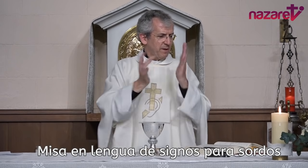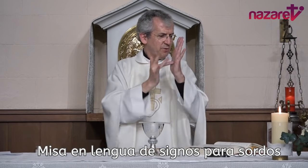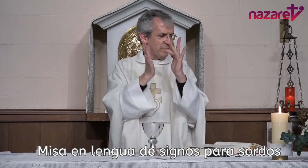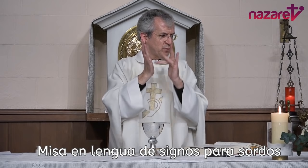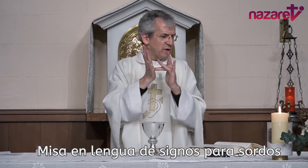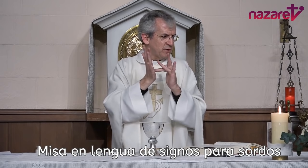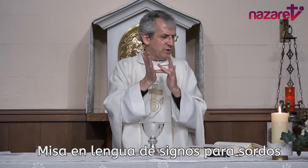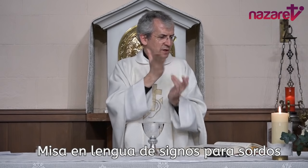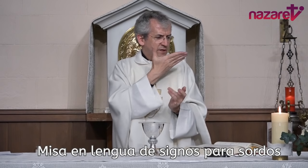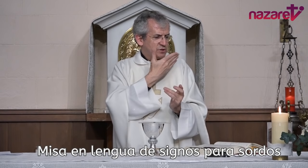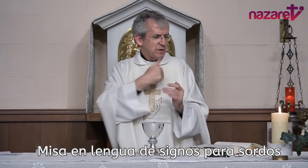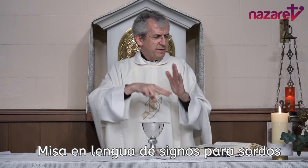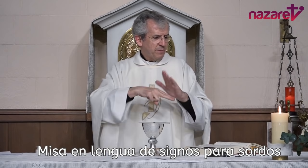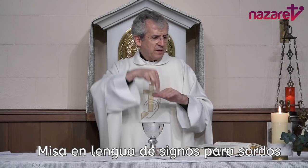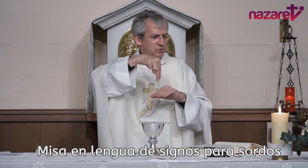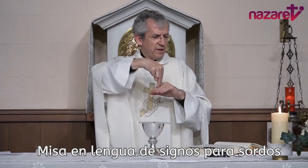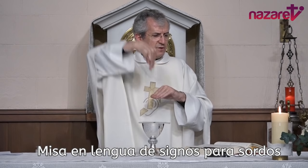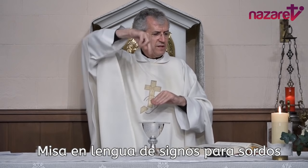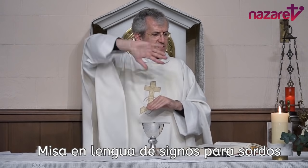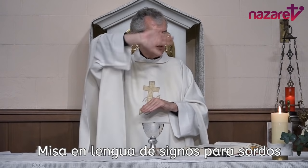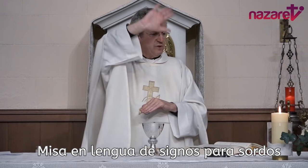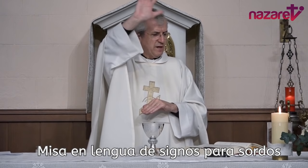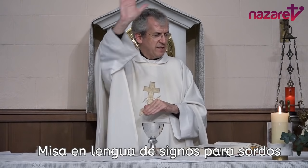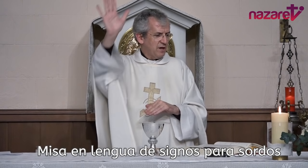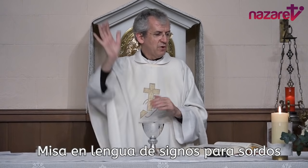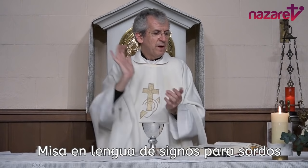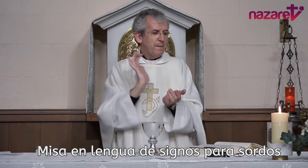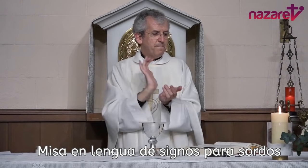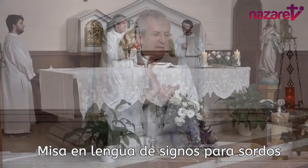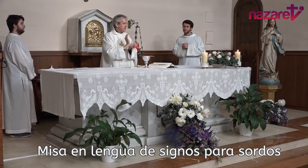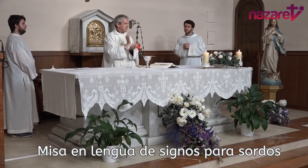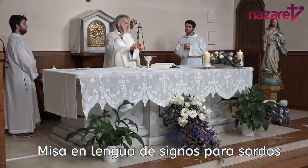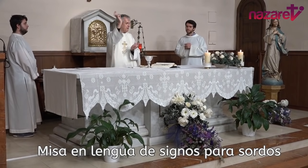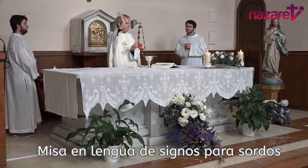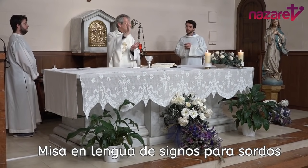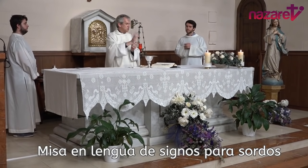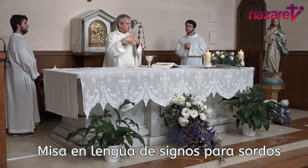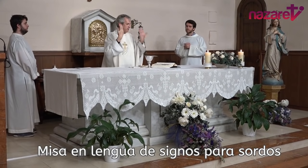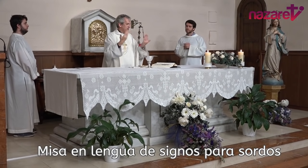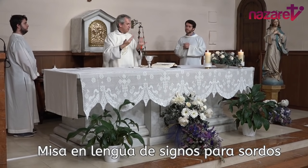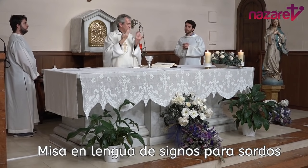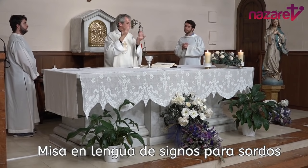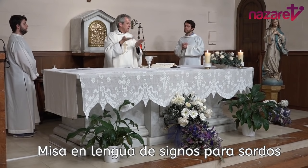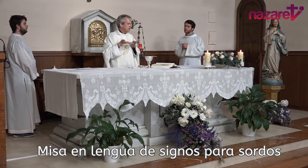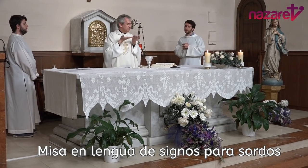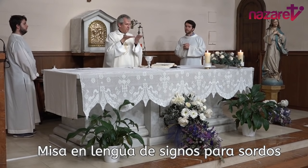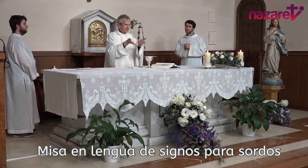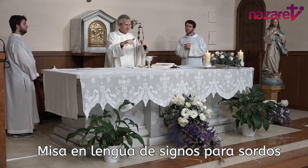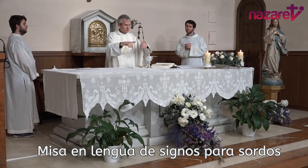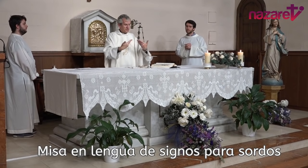salvadora de tu Hijo, de su admirable resurrección y ascensión al cielo, mientras esperamos su venida gloriosa, te ofrecemos en